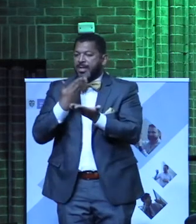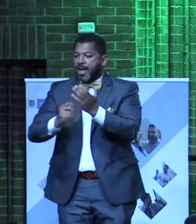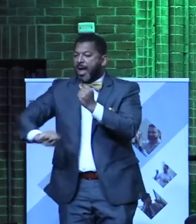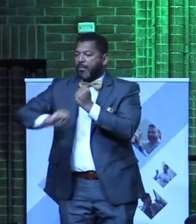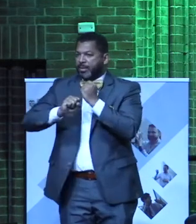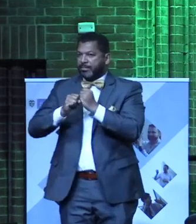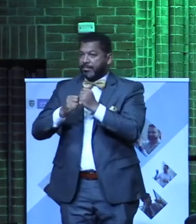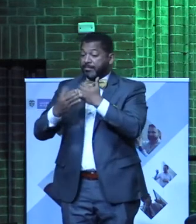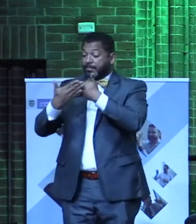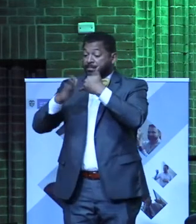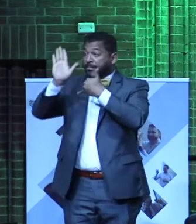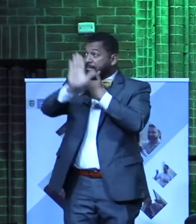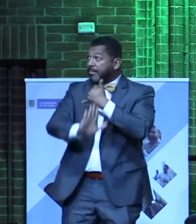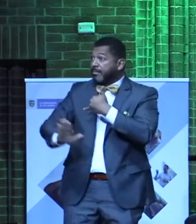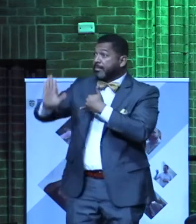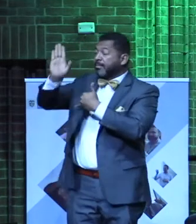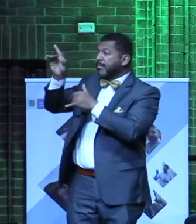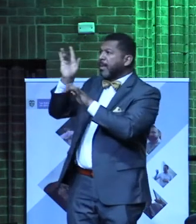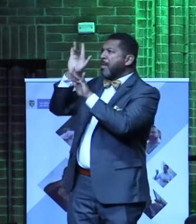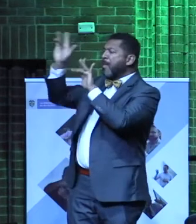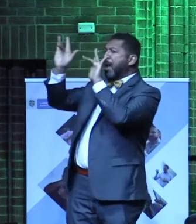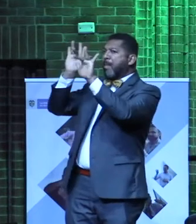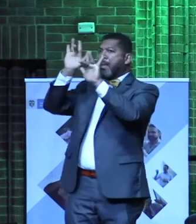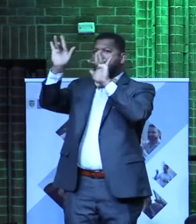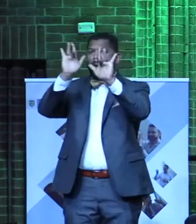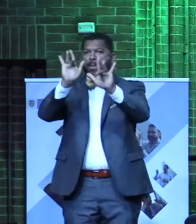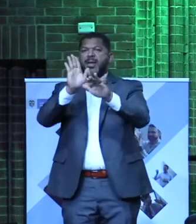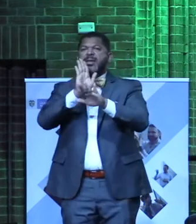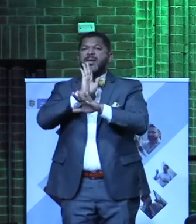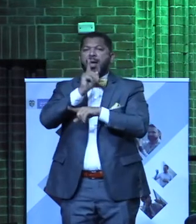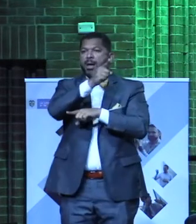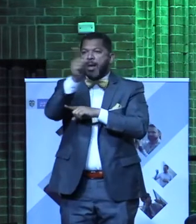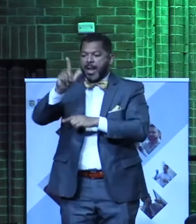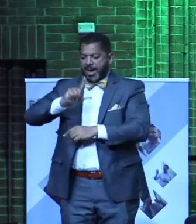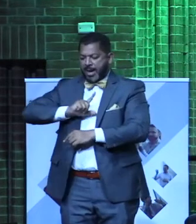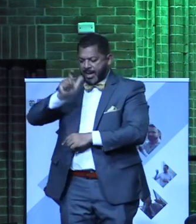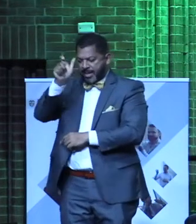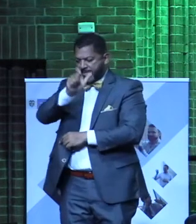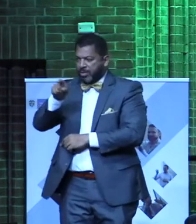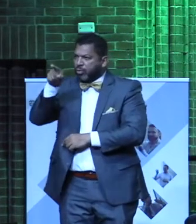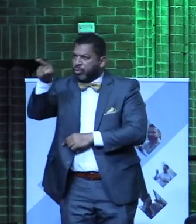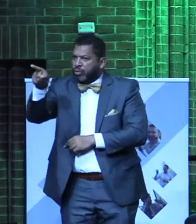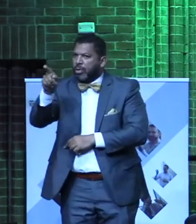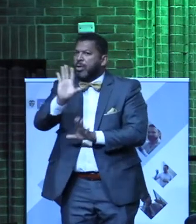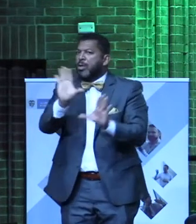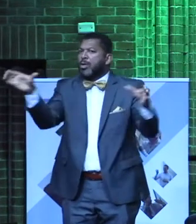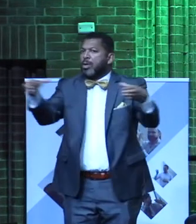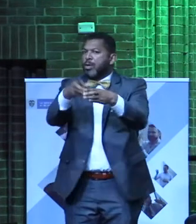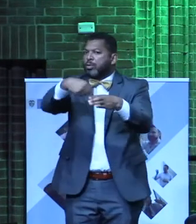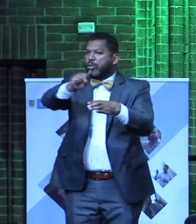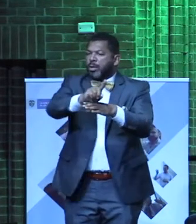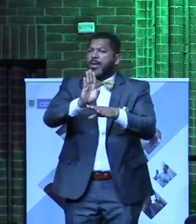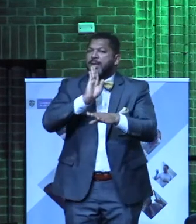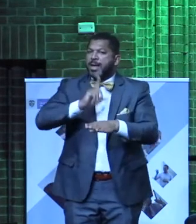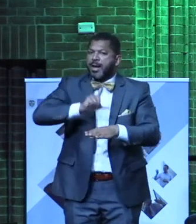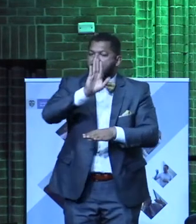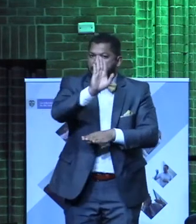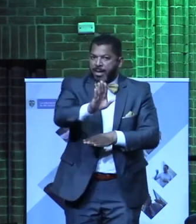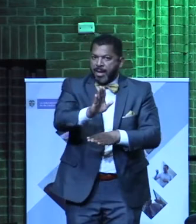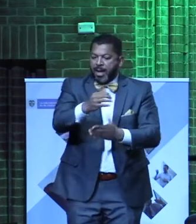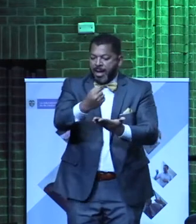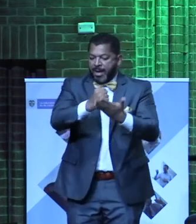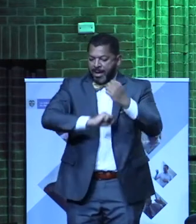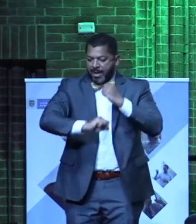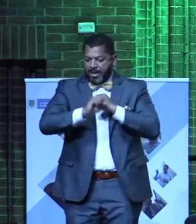el país tratando de ubicar esas personas, esos líderes y esas organizaciones, y ellos nos ayudan a